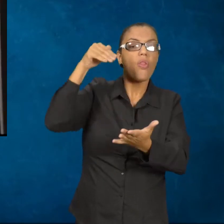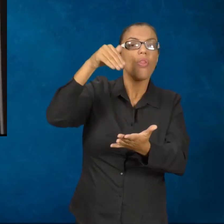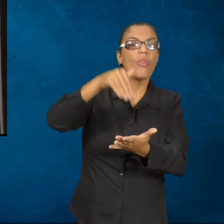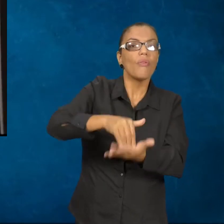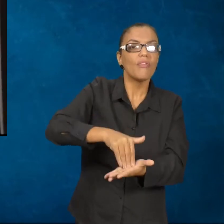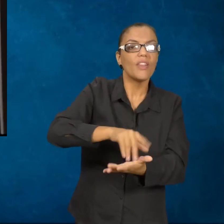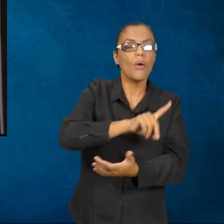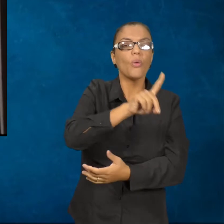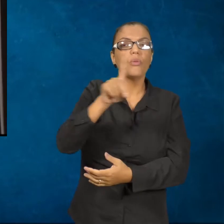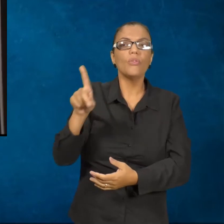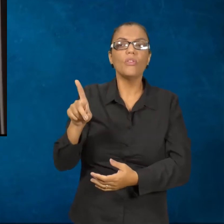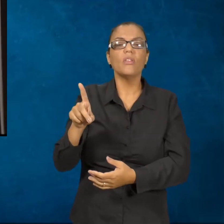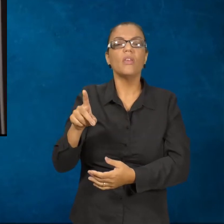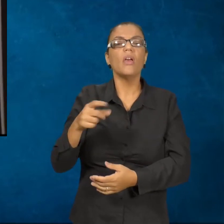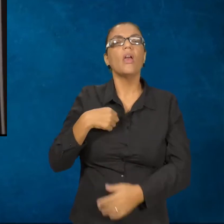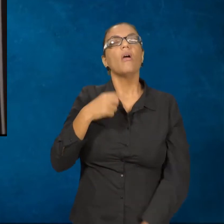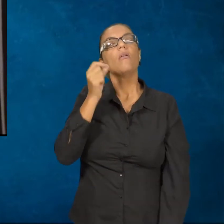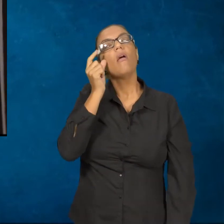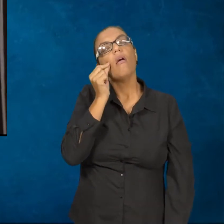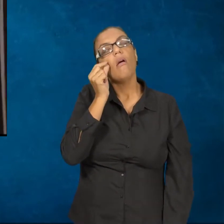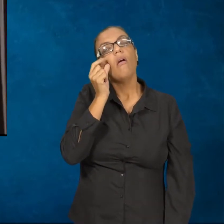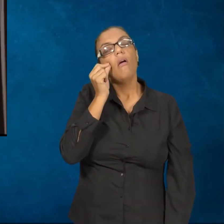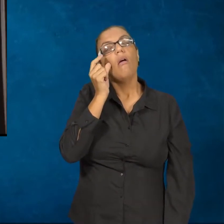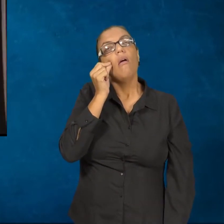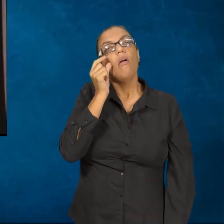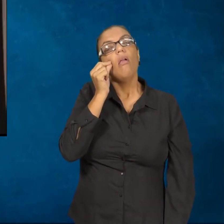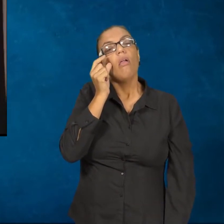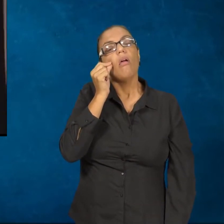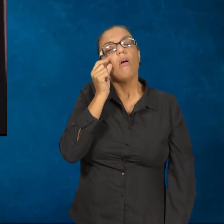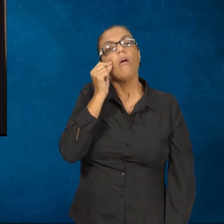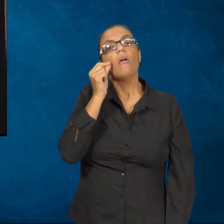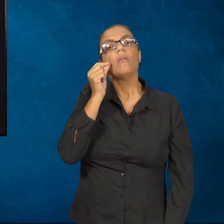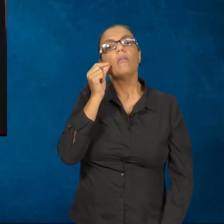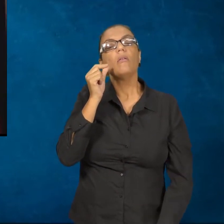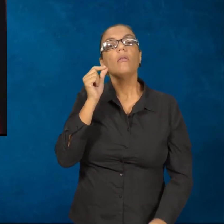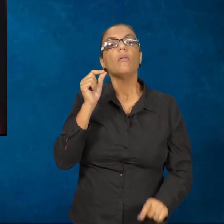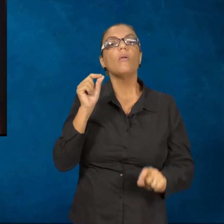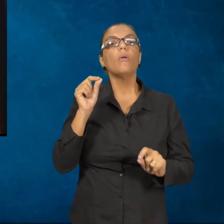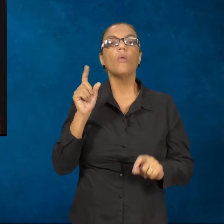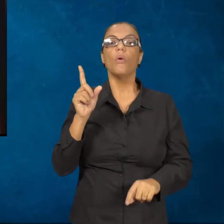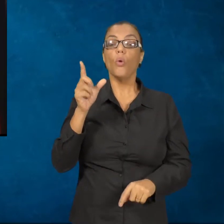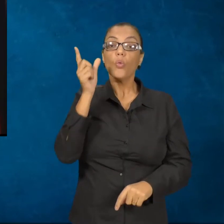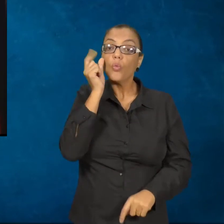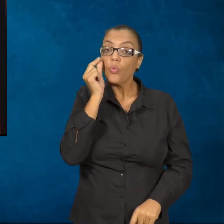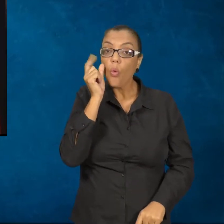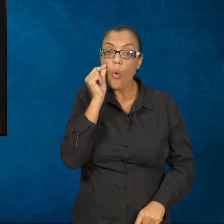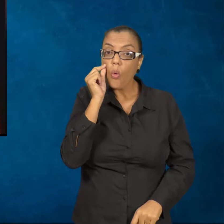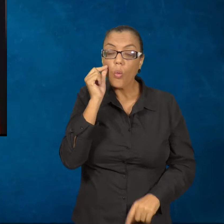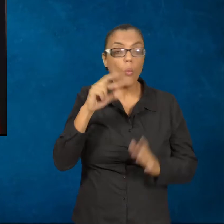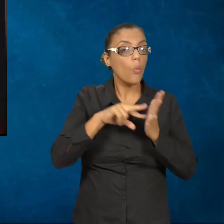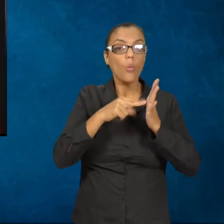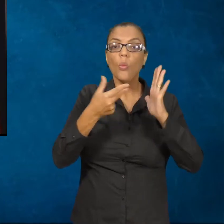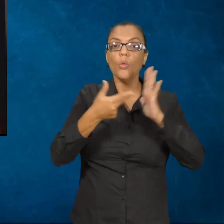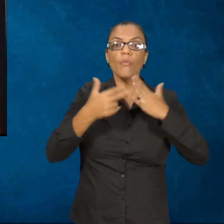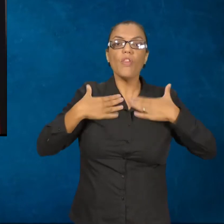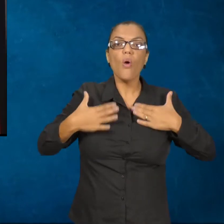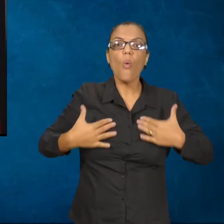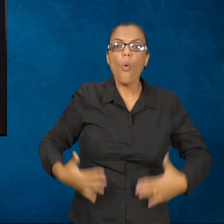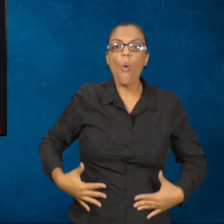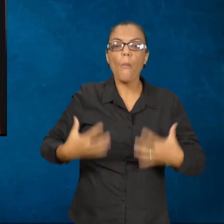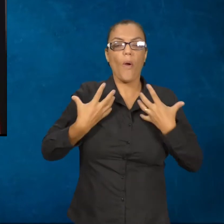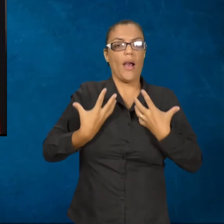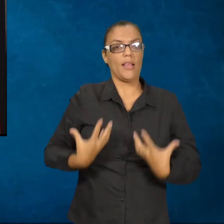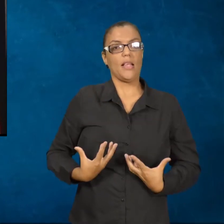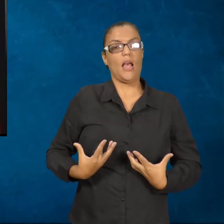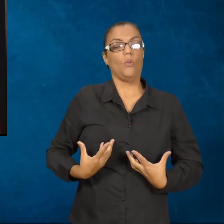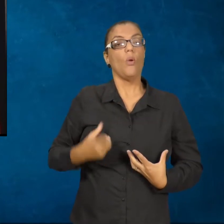reação do teu corpo qual que é? Sono. Sono não é corpo cansado, é